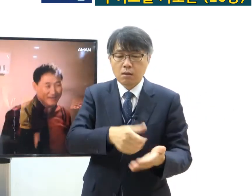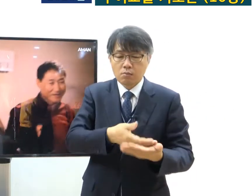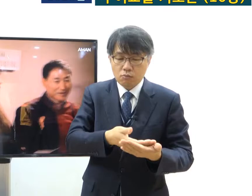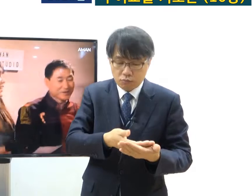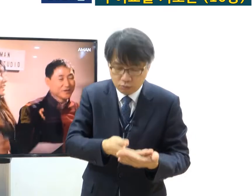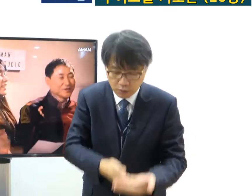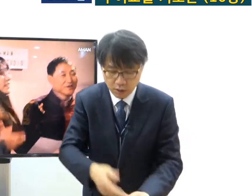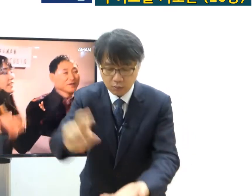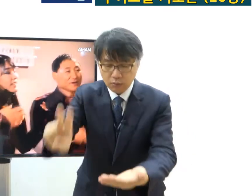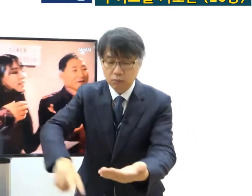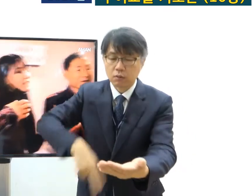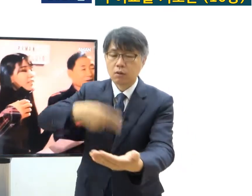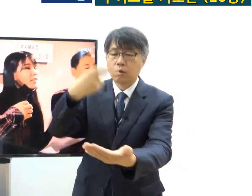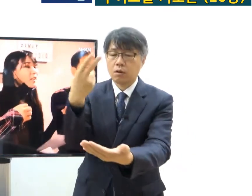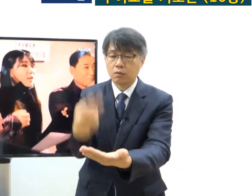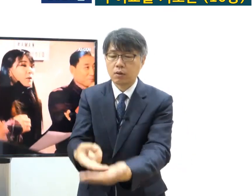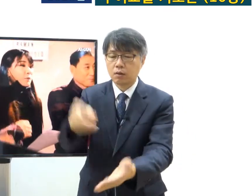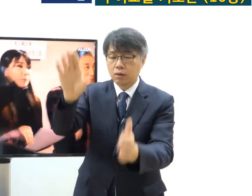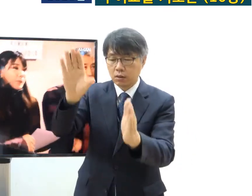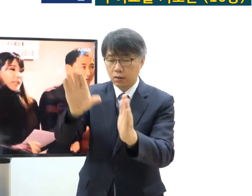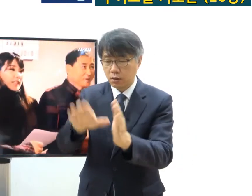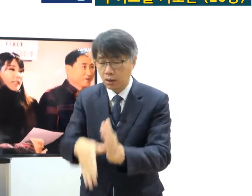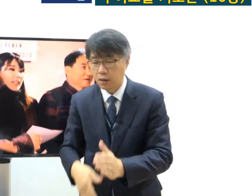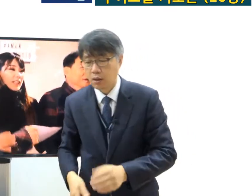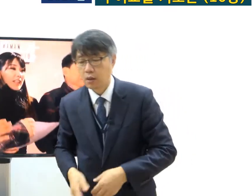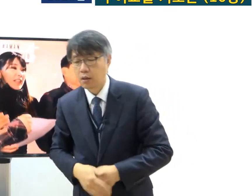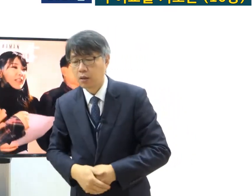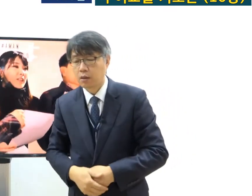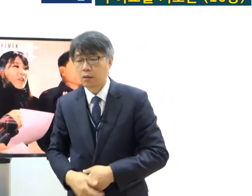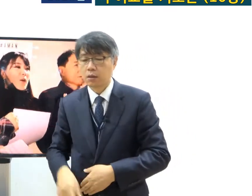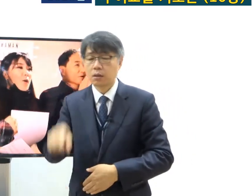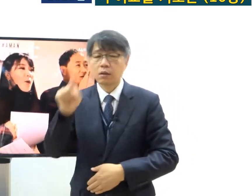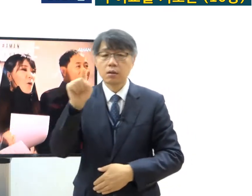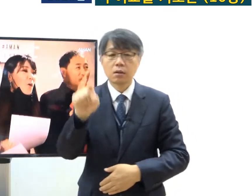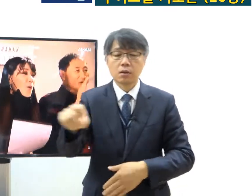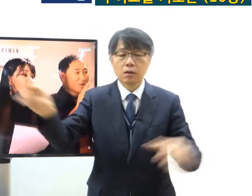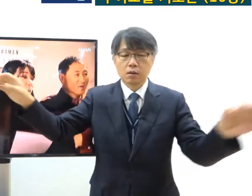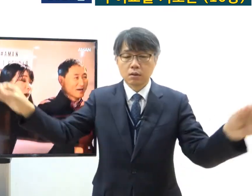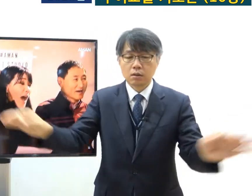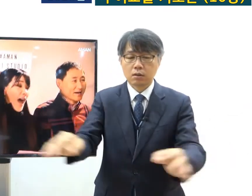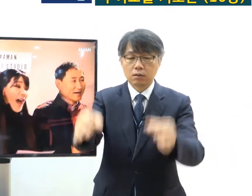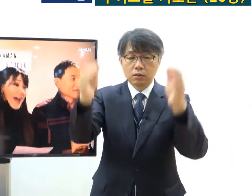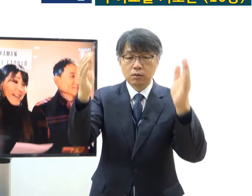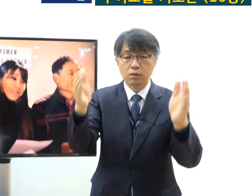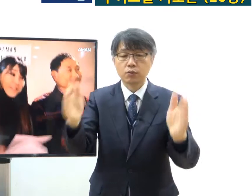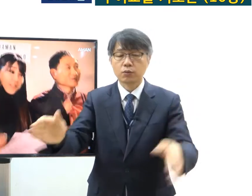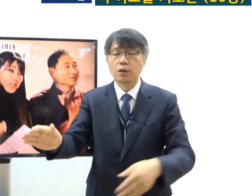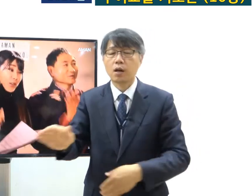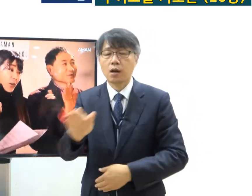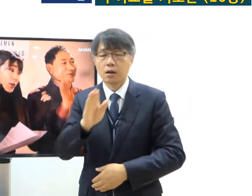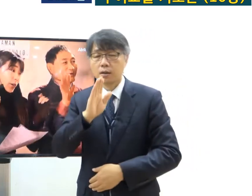인생의 무게로 넘어질 거야 이